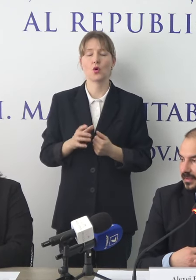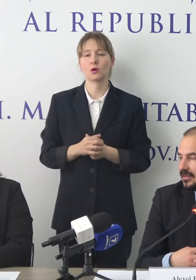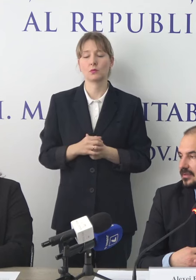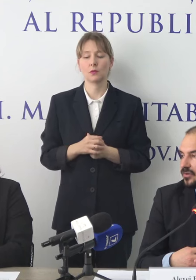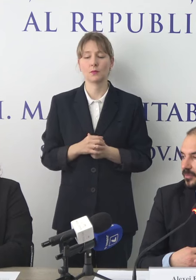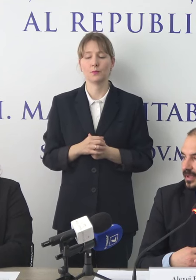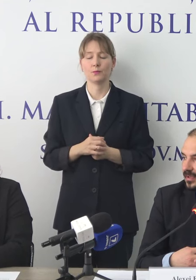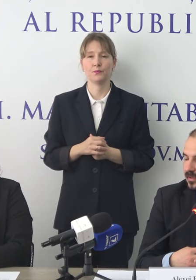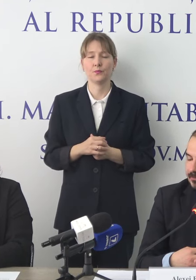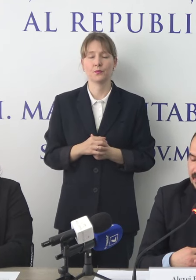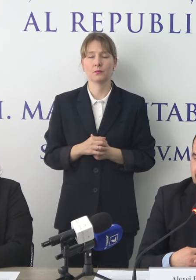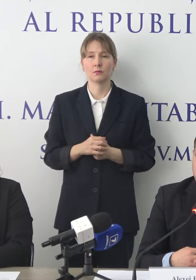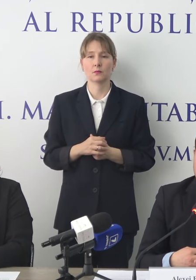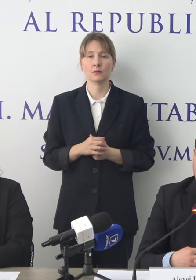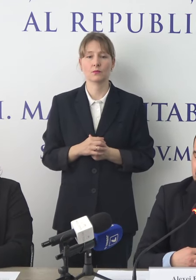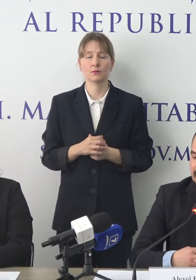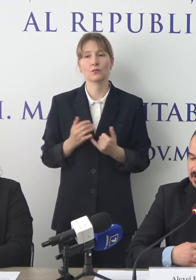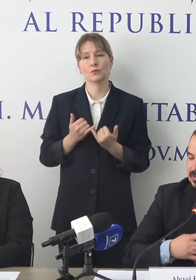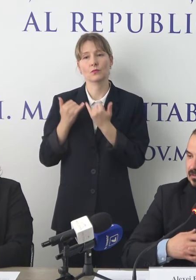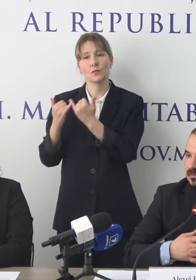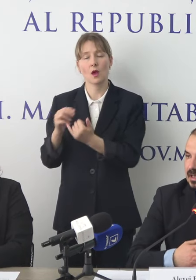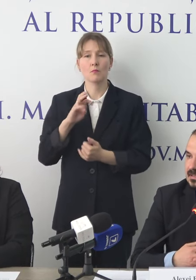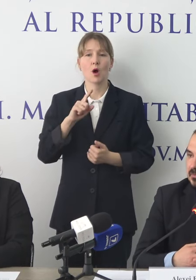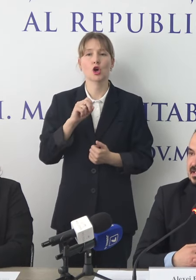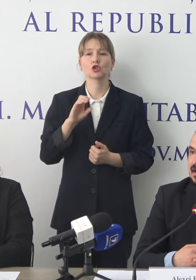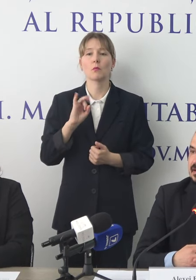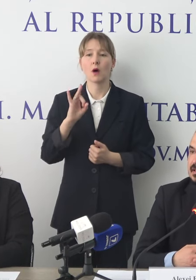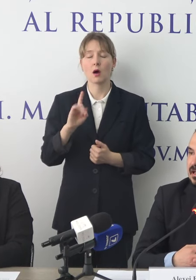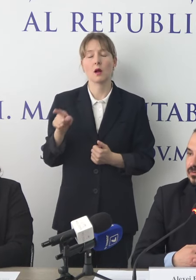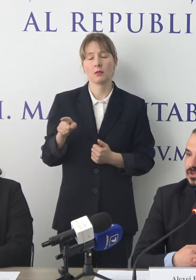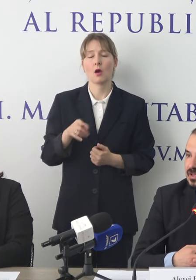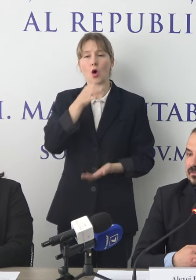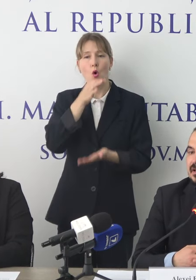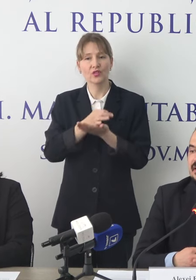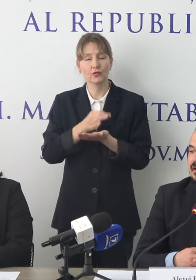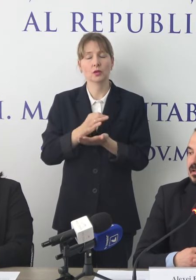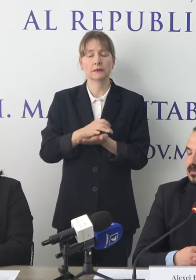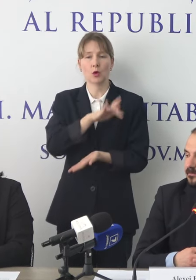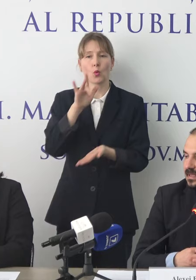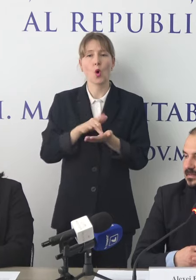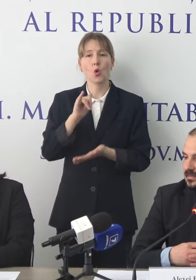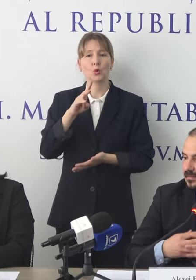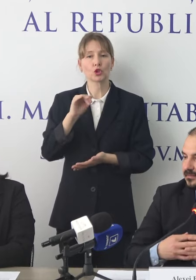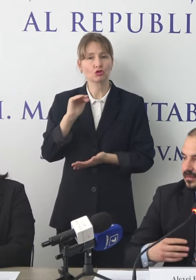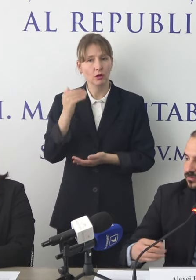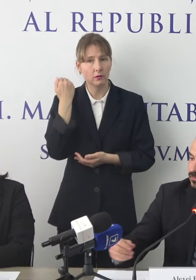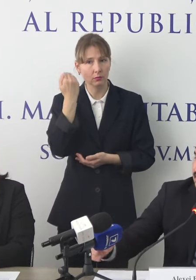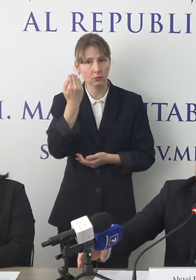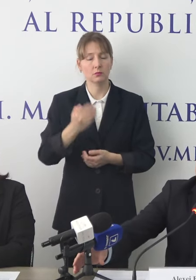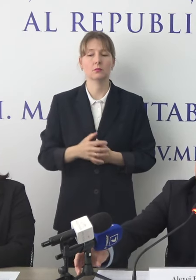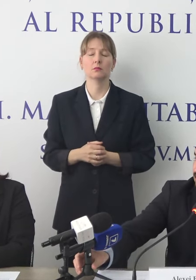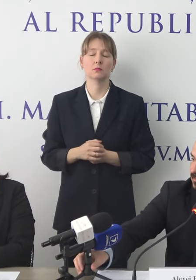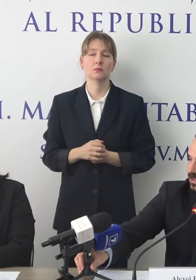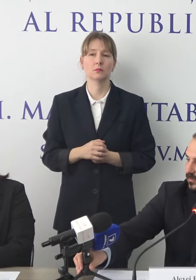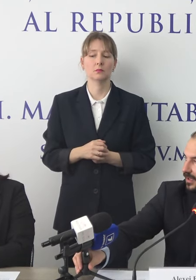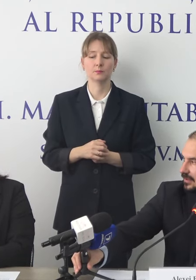vreau să o rog pe doamna Maha Damaj, care este reprezentantă de țara UNICEF, să vină cu